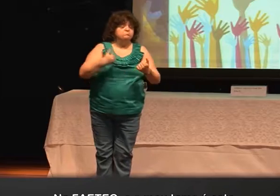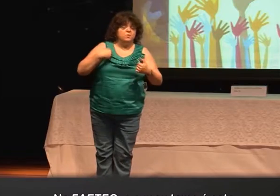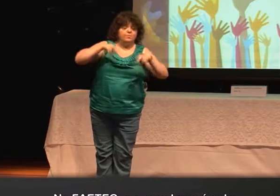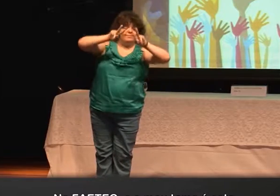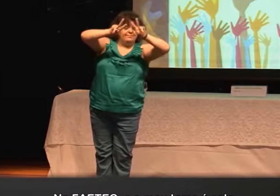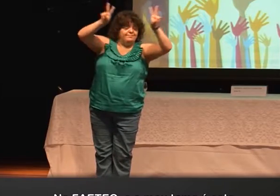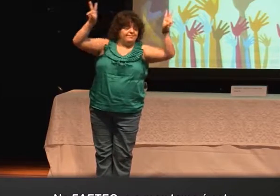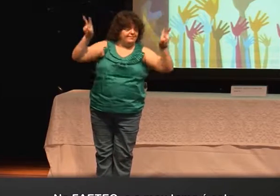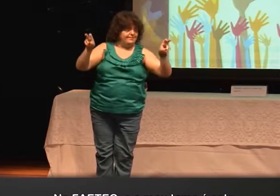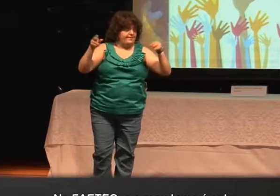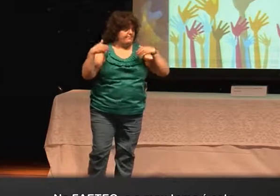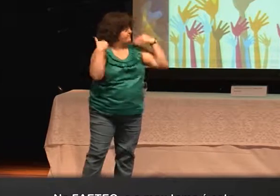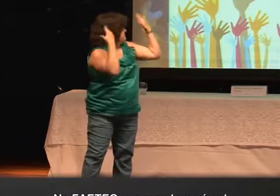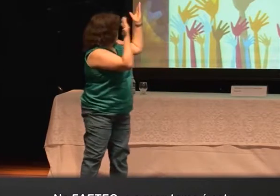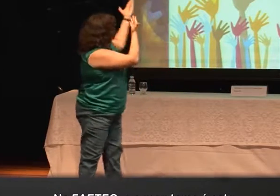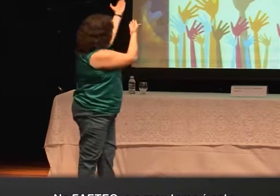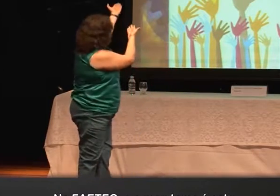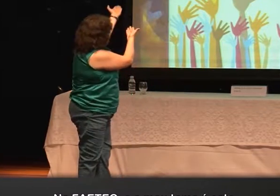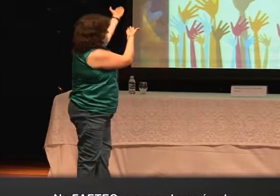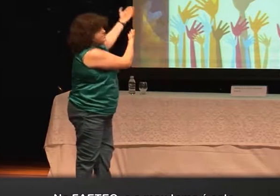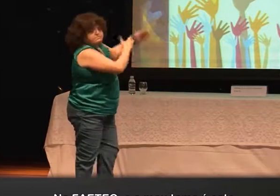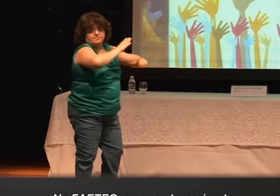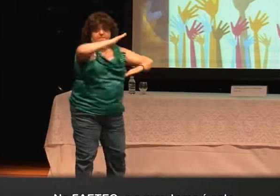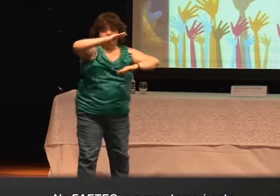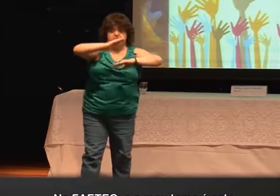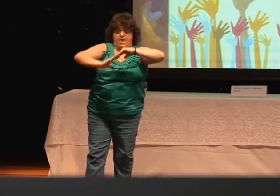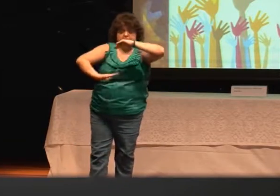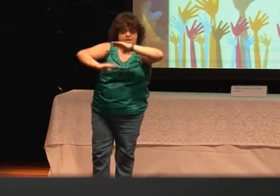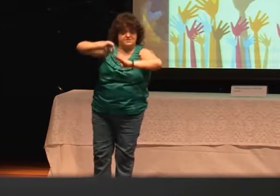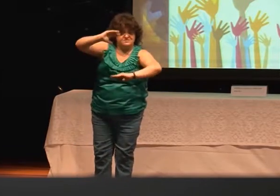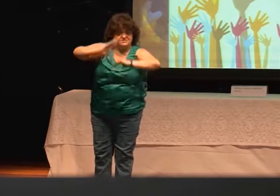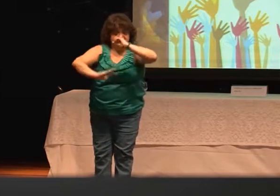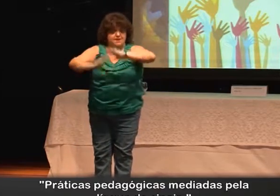na FAETEC. E o meu tema é este: